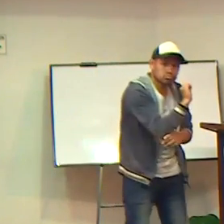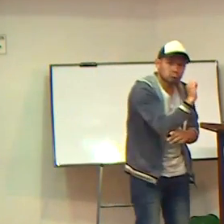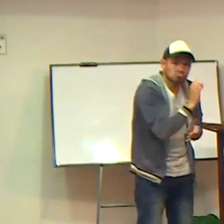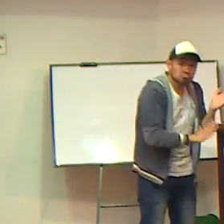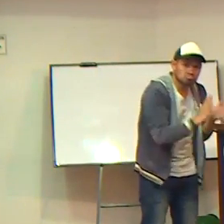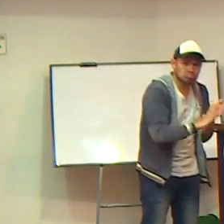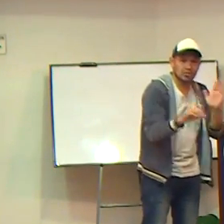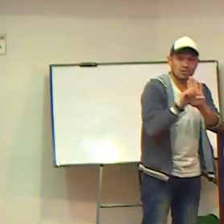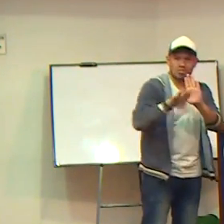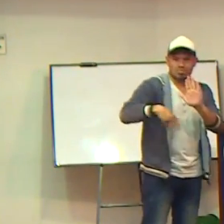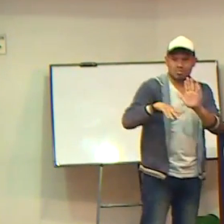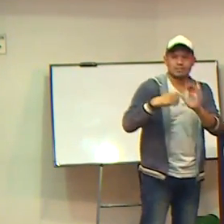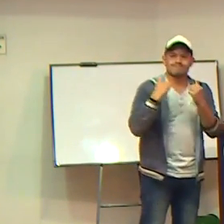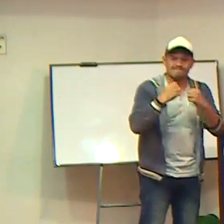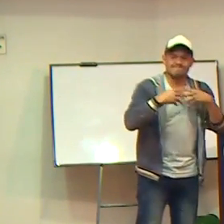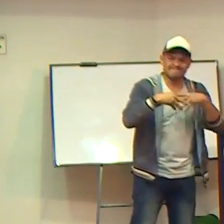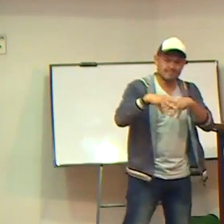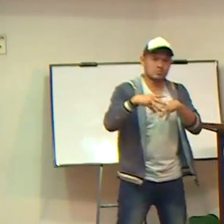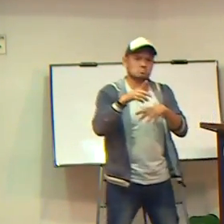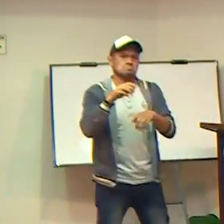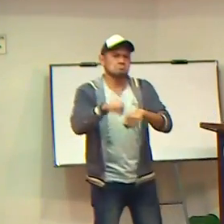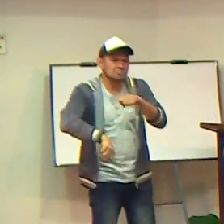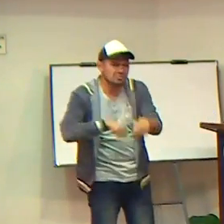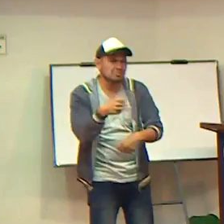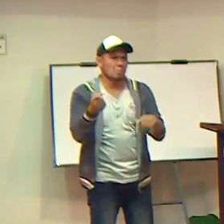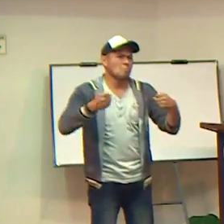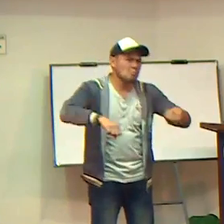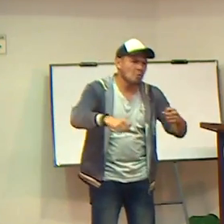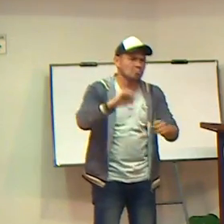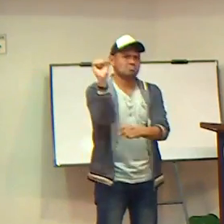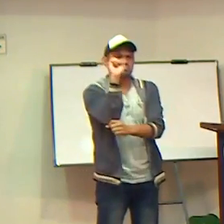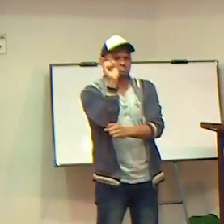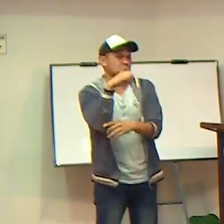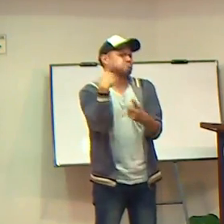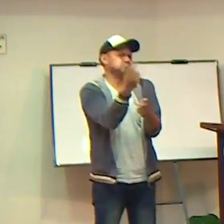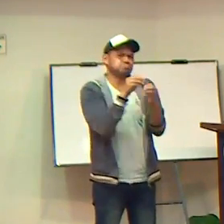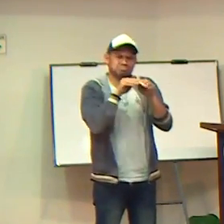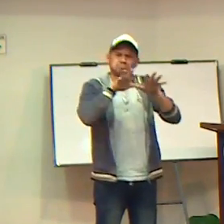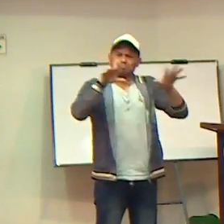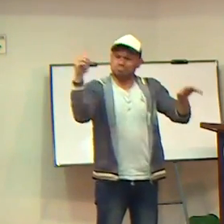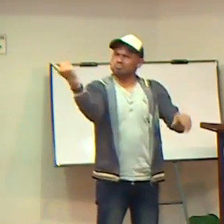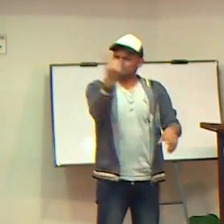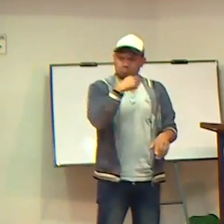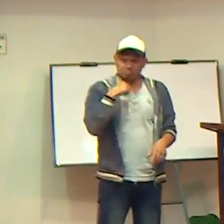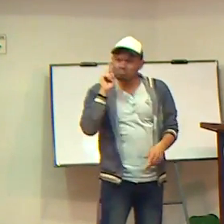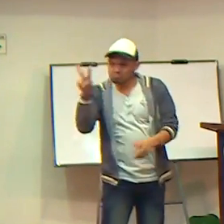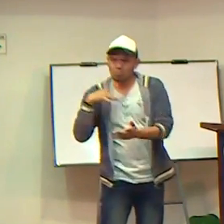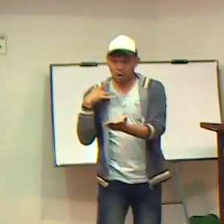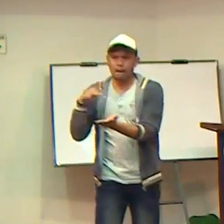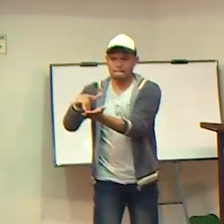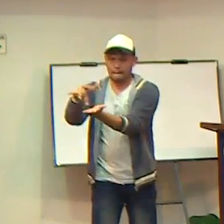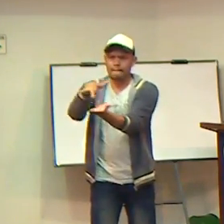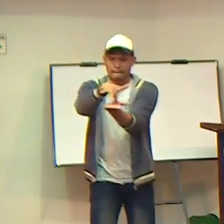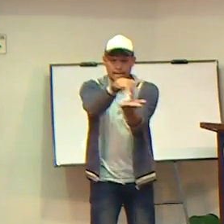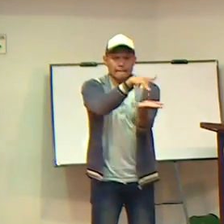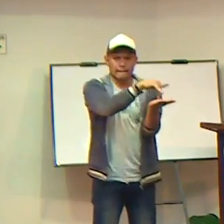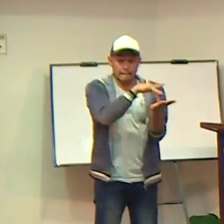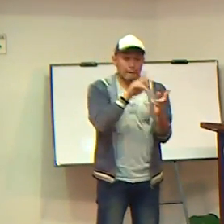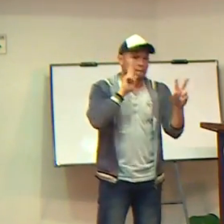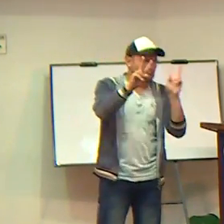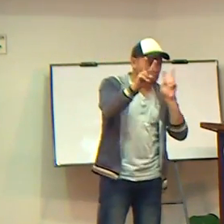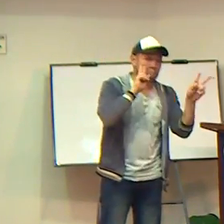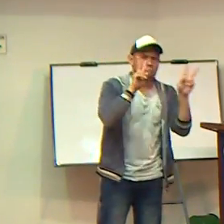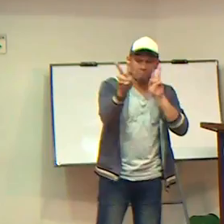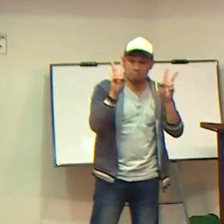se hace porque hay algunas personas sordas que tienen… su pase que no es legalmente y pues eso es constante que se ve